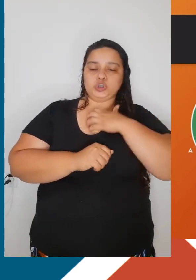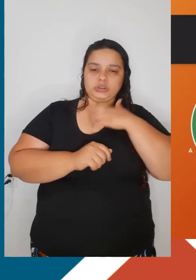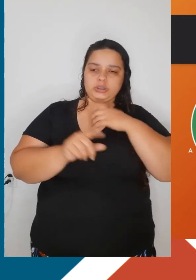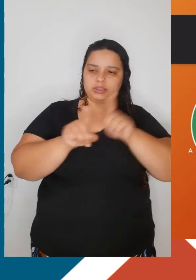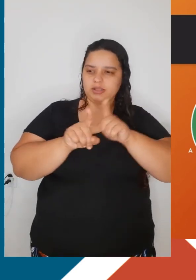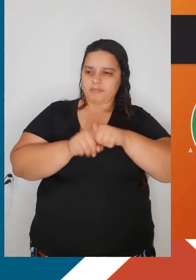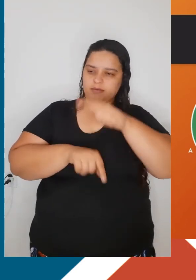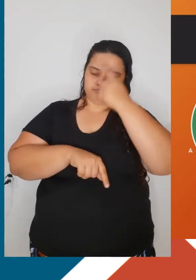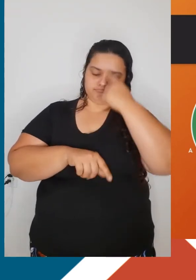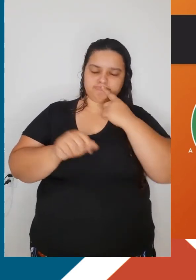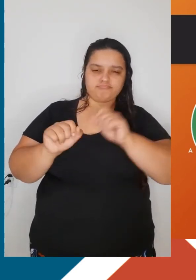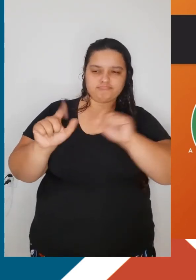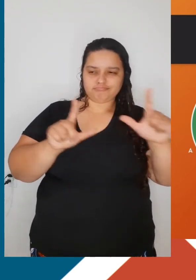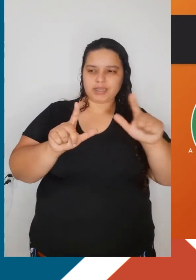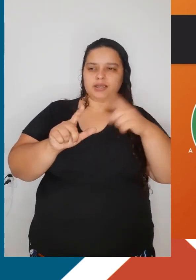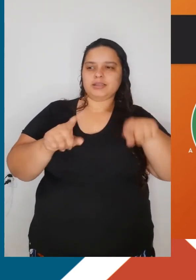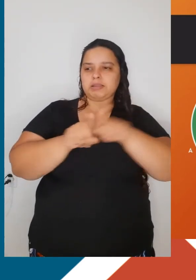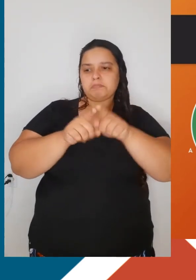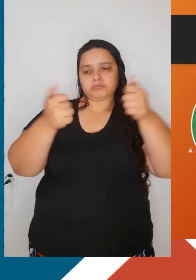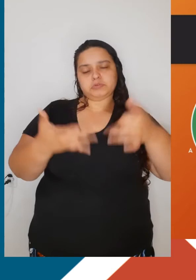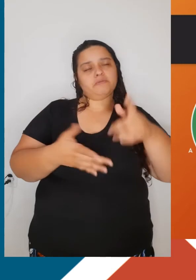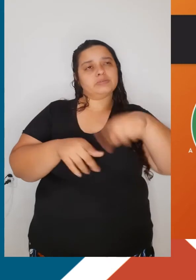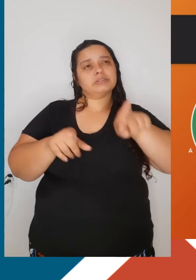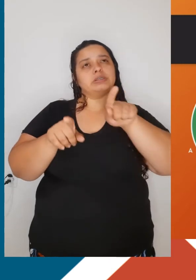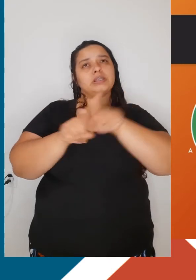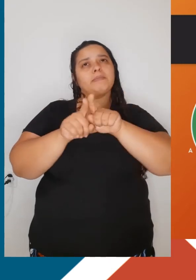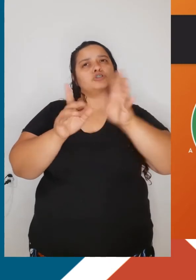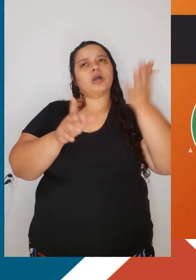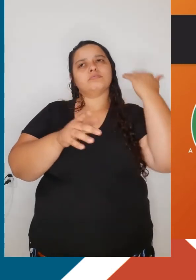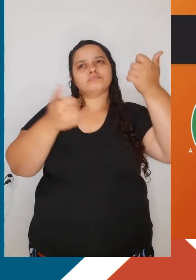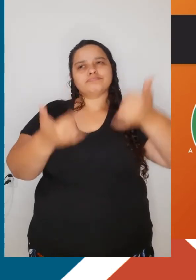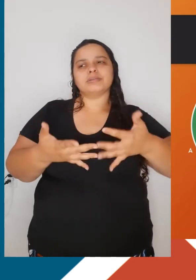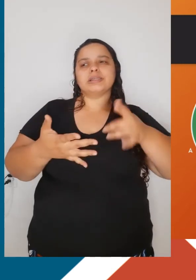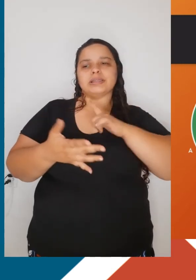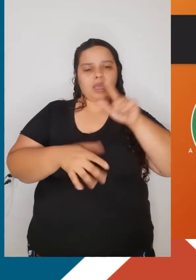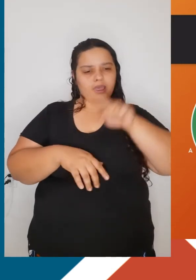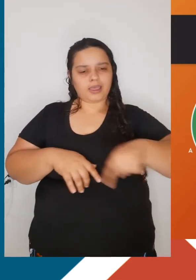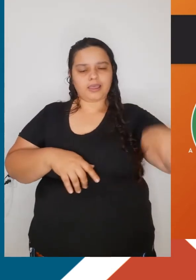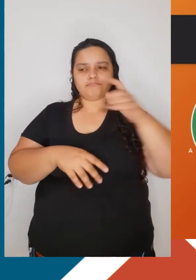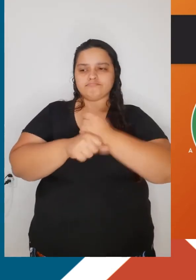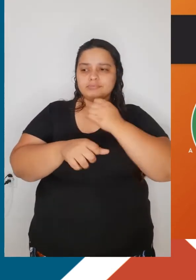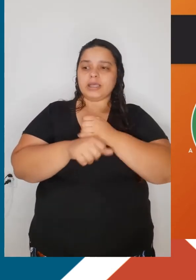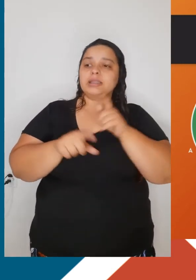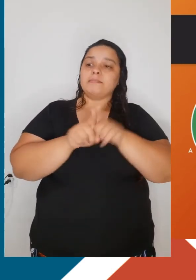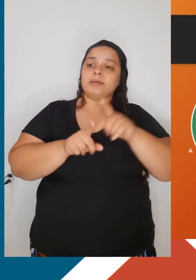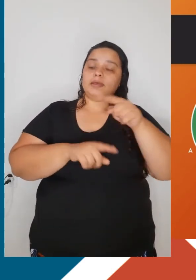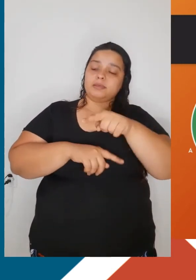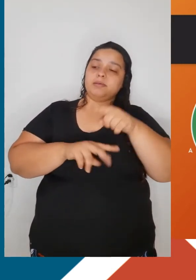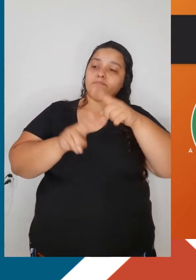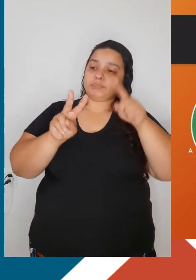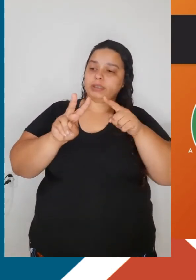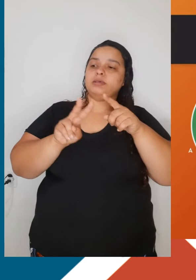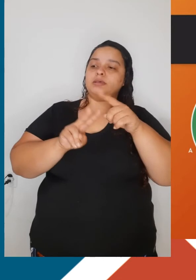de representar essa expressão, e também conhecida por vocês que lembram da fórmula de coroa circular, é quando colocamos o π em